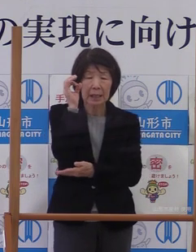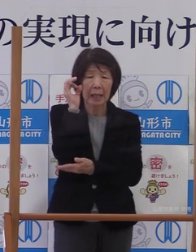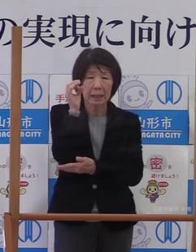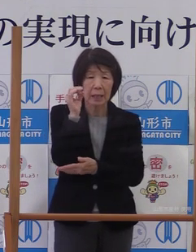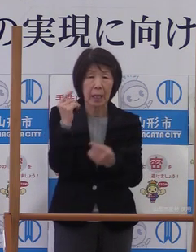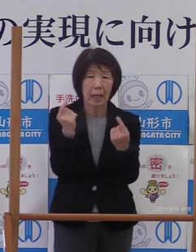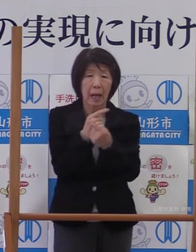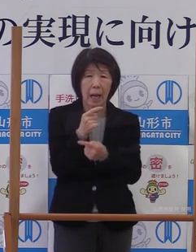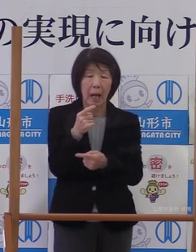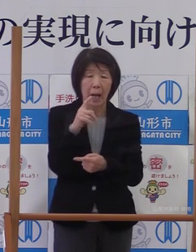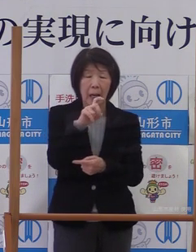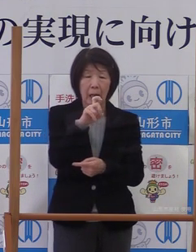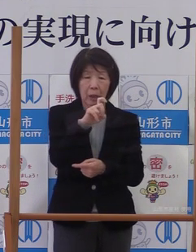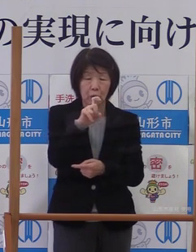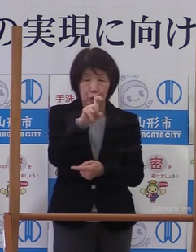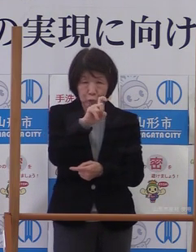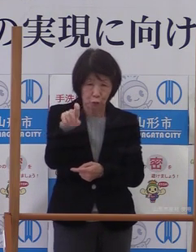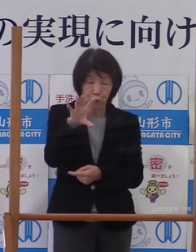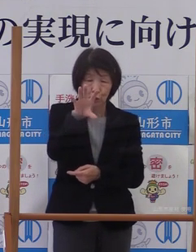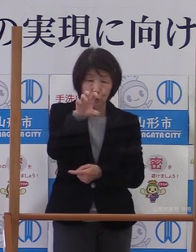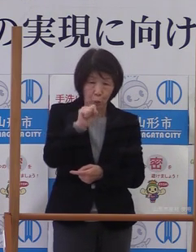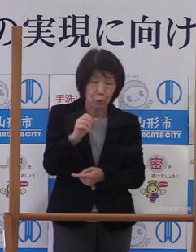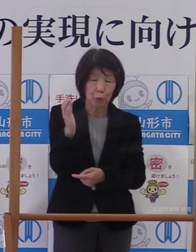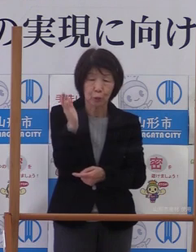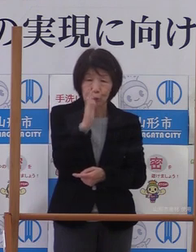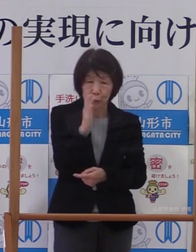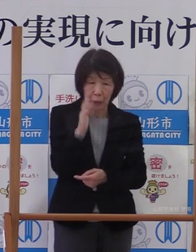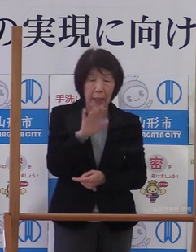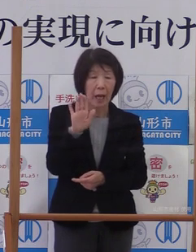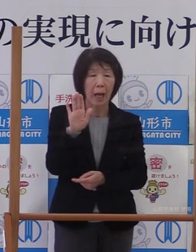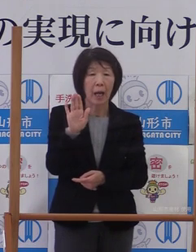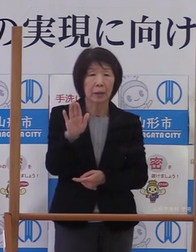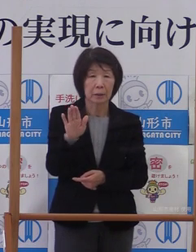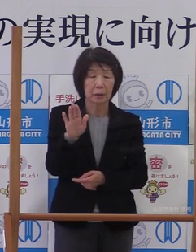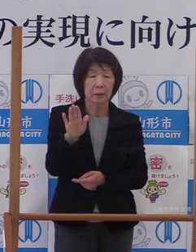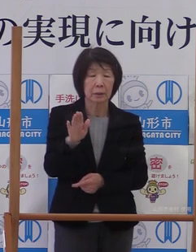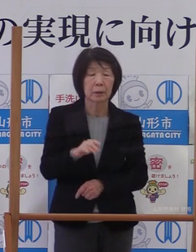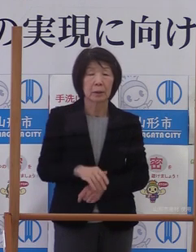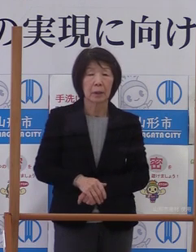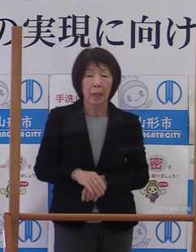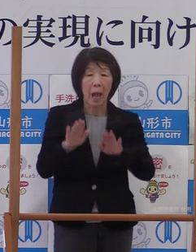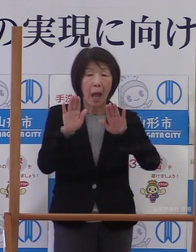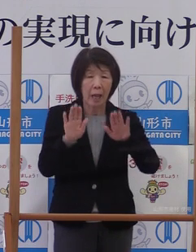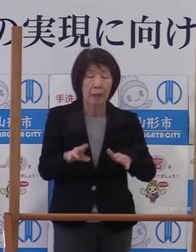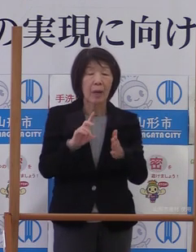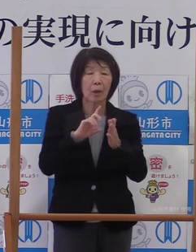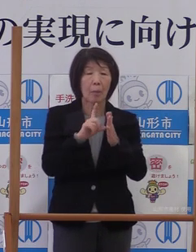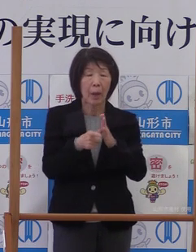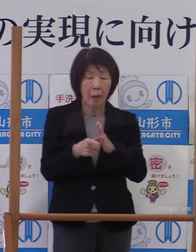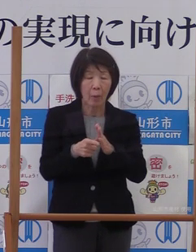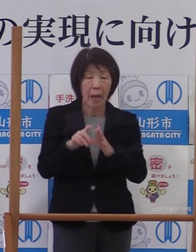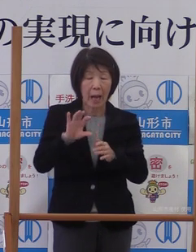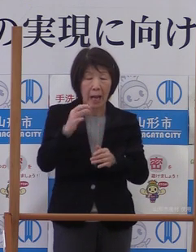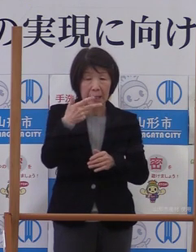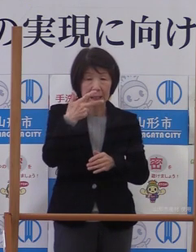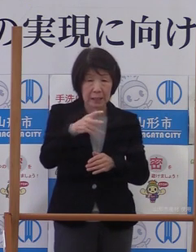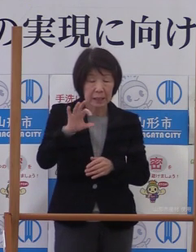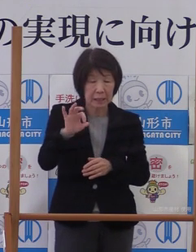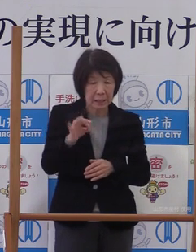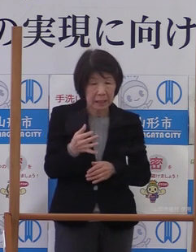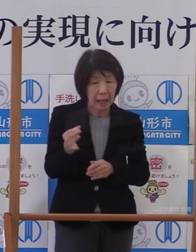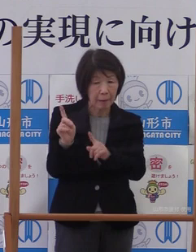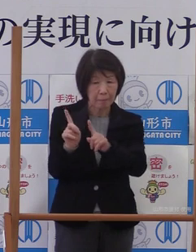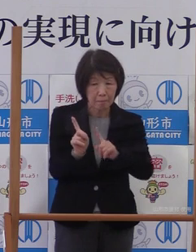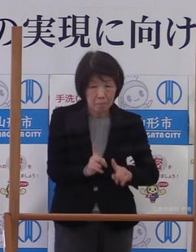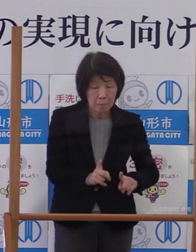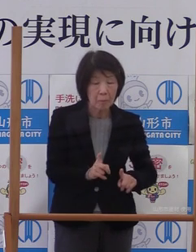ましたけど、これが15億ほど、まあ、国の枠を確保するというので、まあ、現在のところその市税の原資についてはそういった